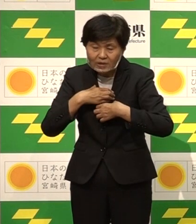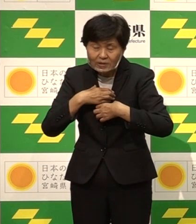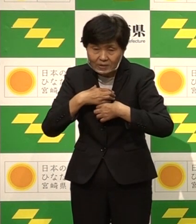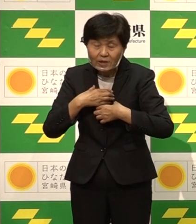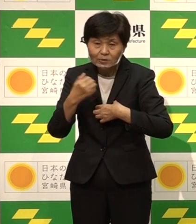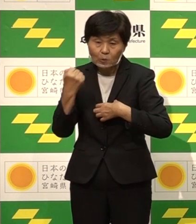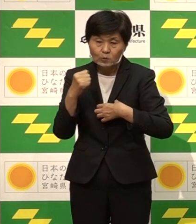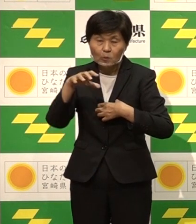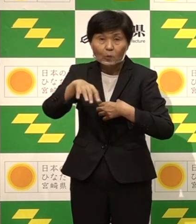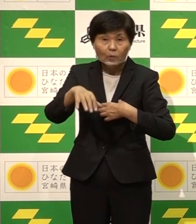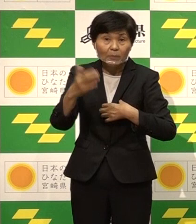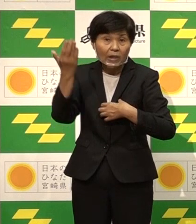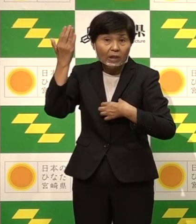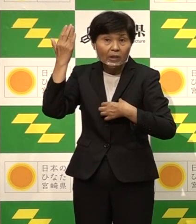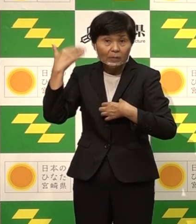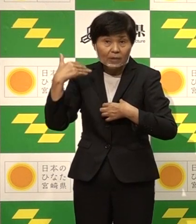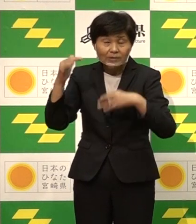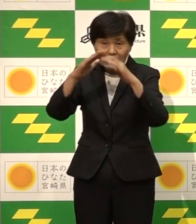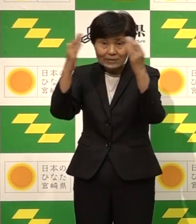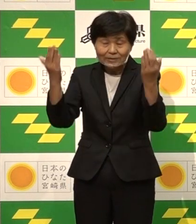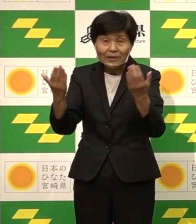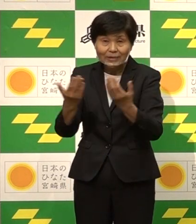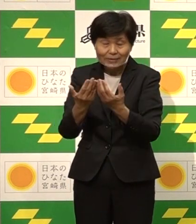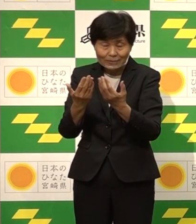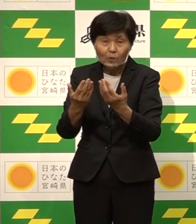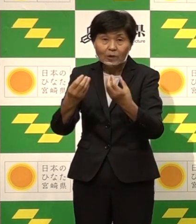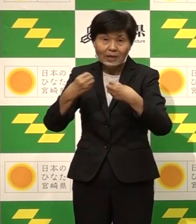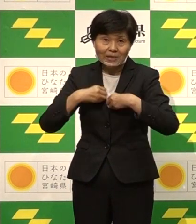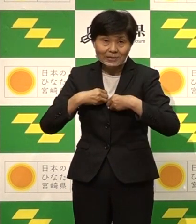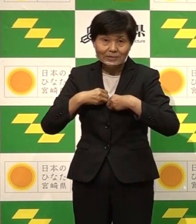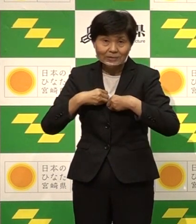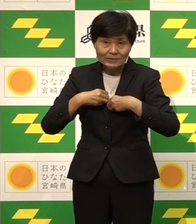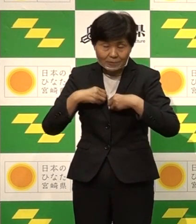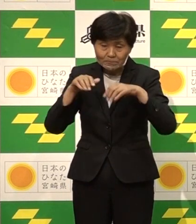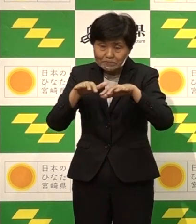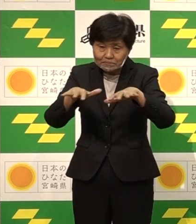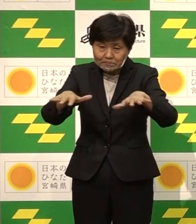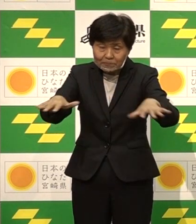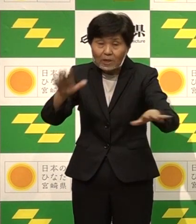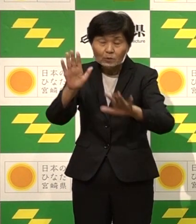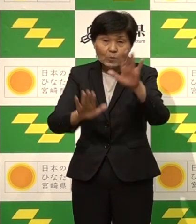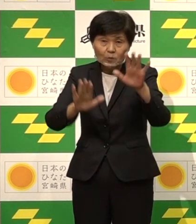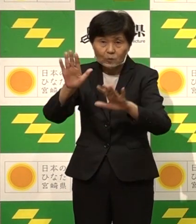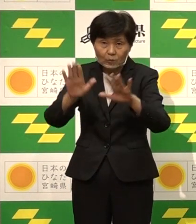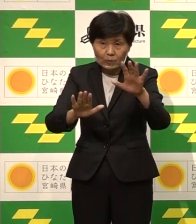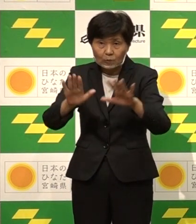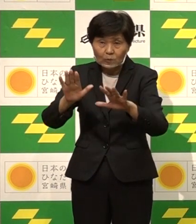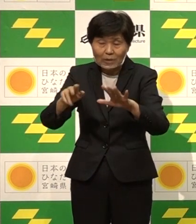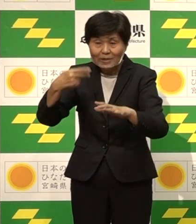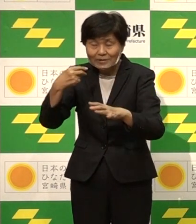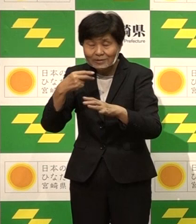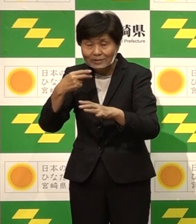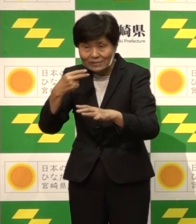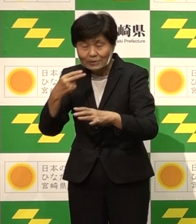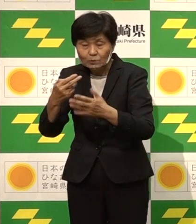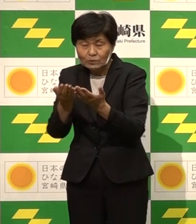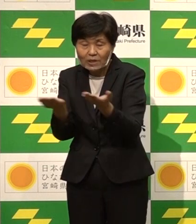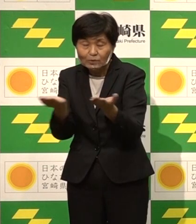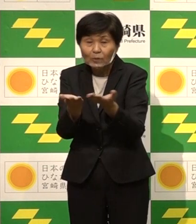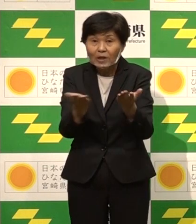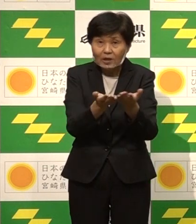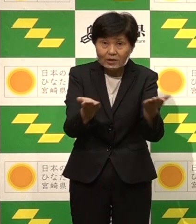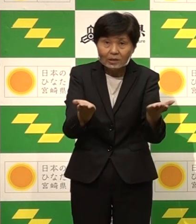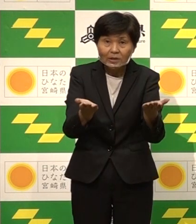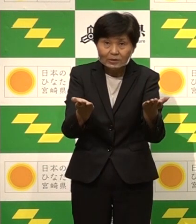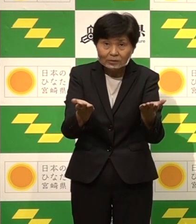って、以前であれば全体の感染状況の広がりを見ることによって、飲食店起因のクラスターというのが見えておりましたが、